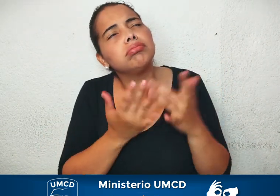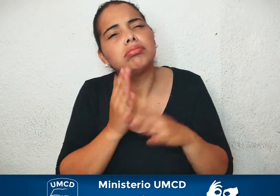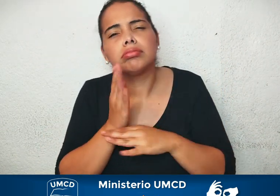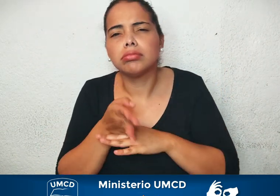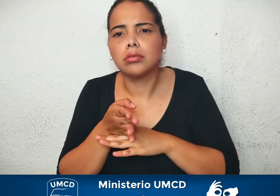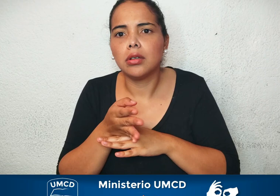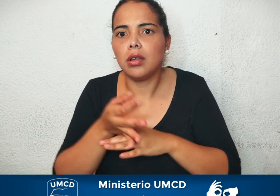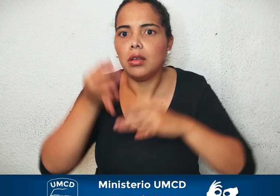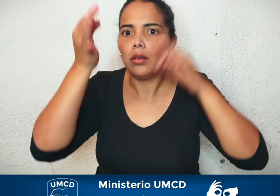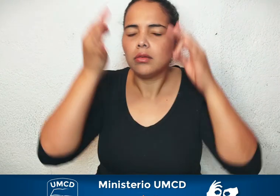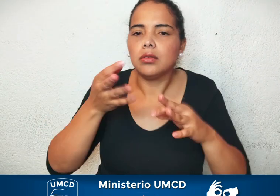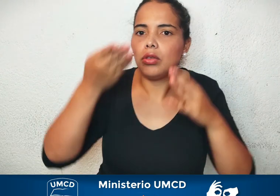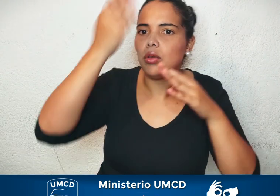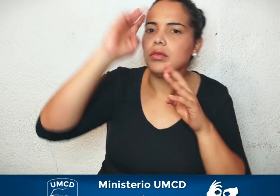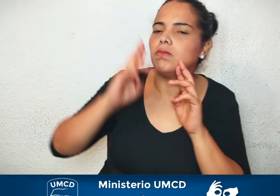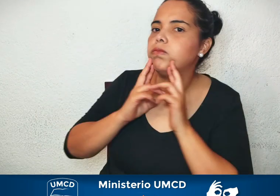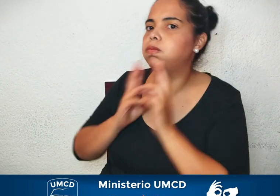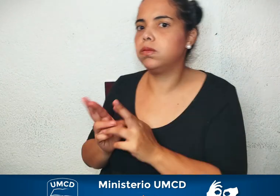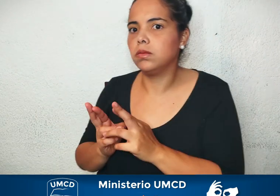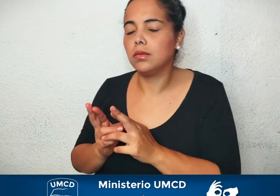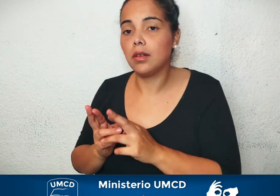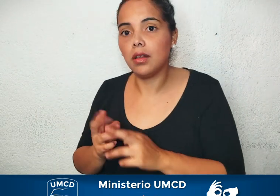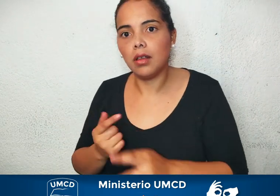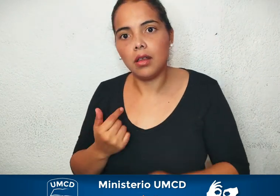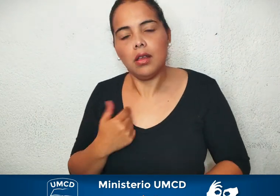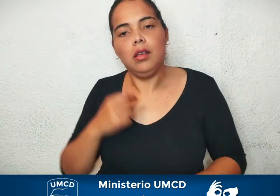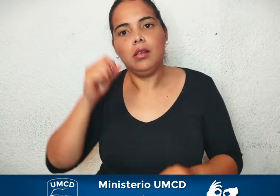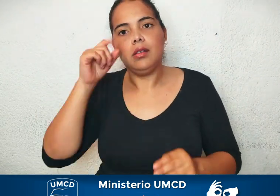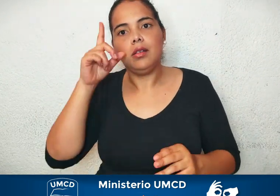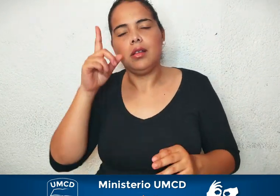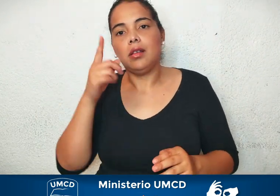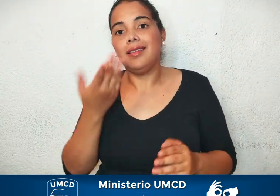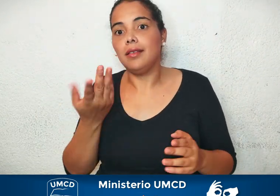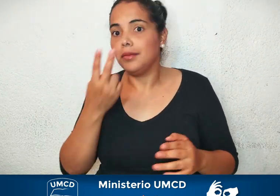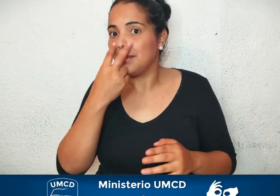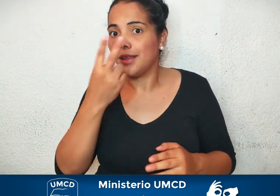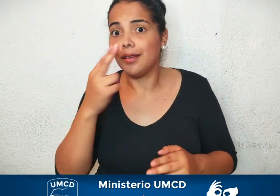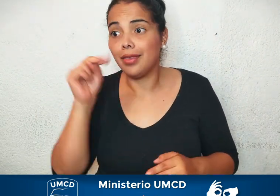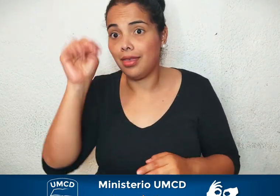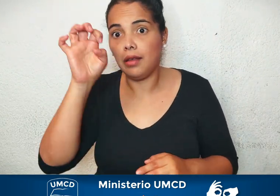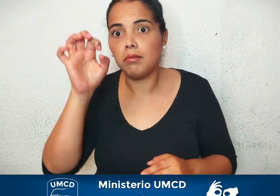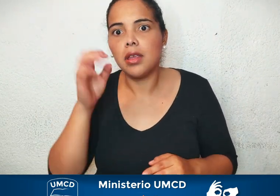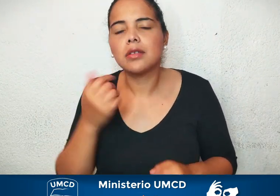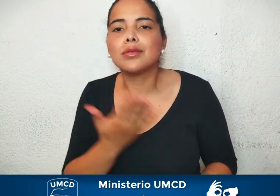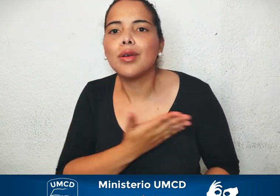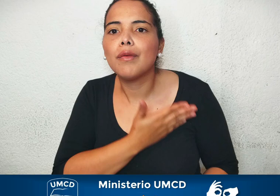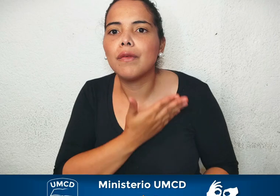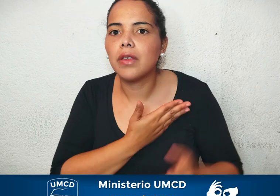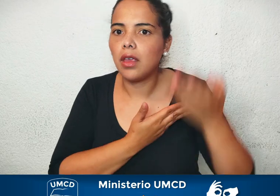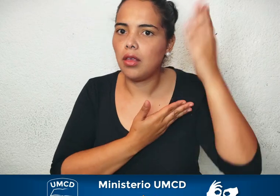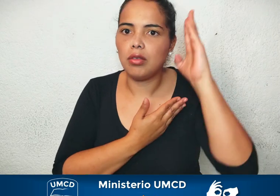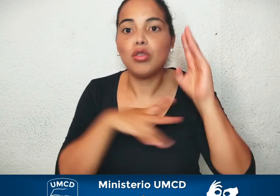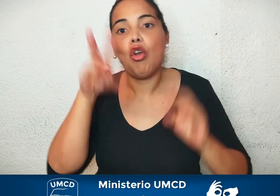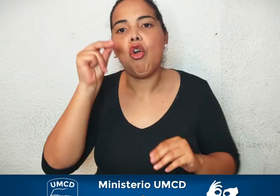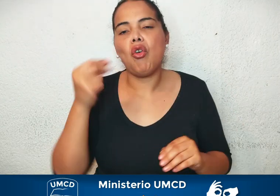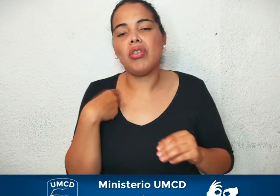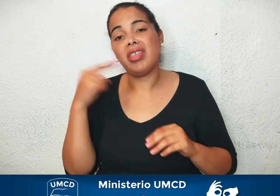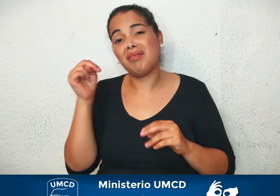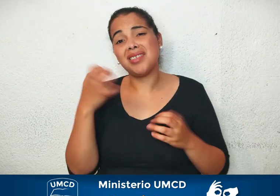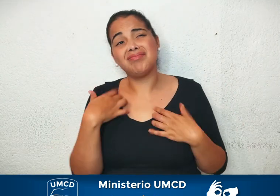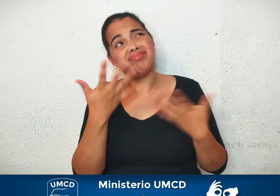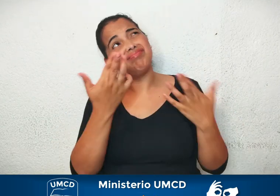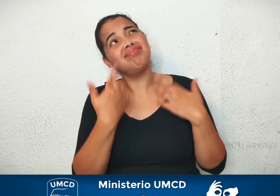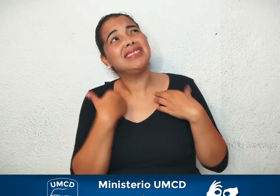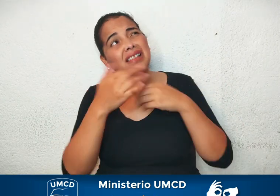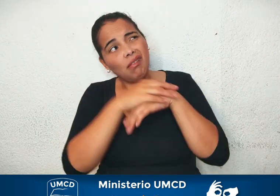había designado que suceda. Es ahí donde nosotros nos damos cuenta de que Nehemías confiaba en Dios. Él sabía de que